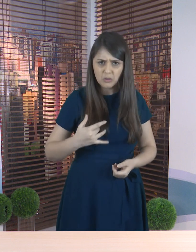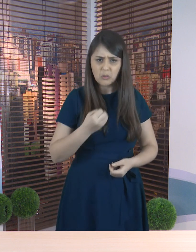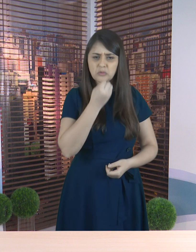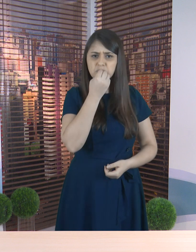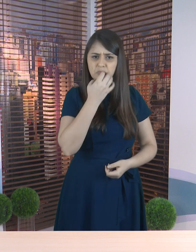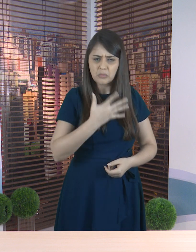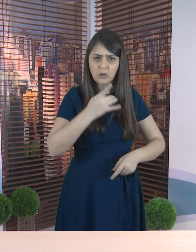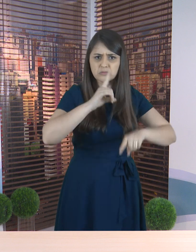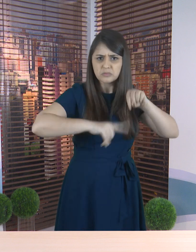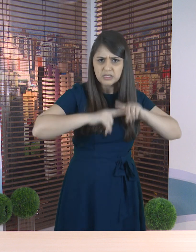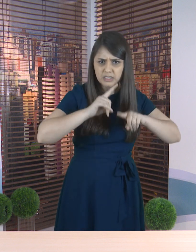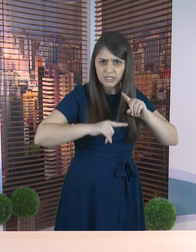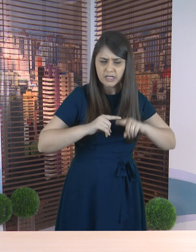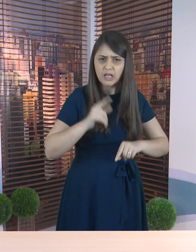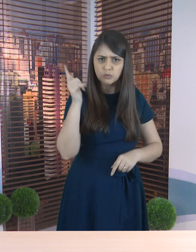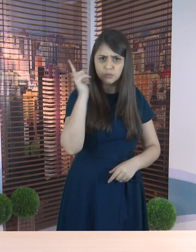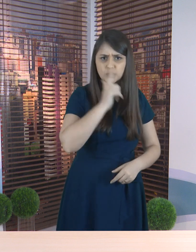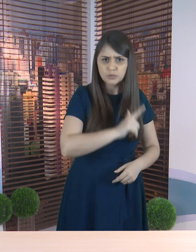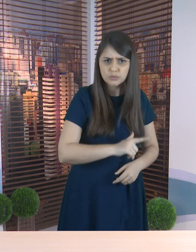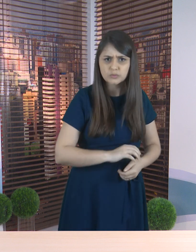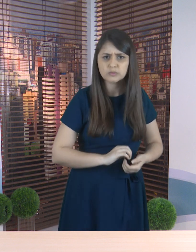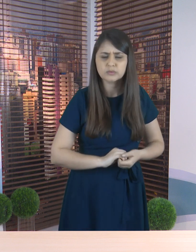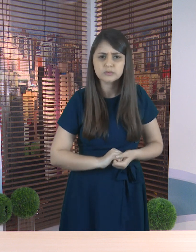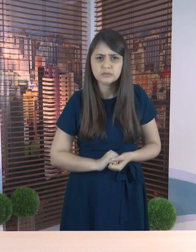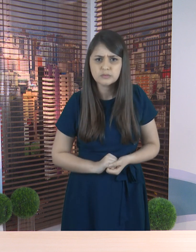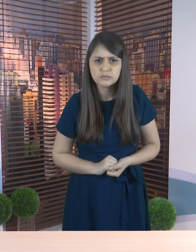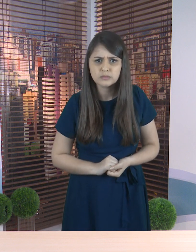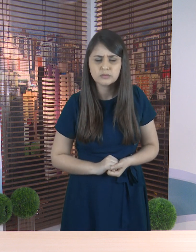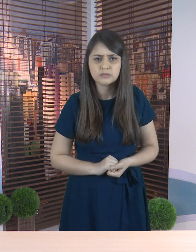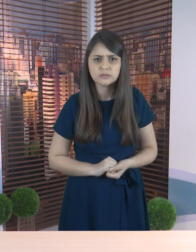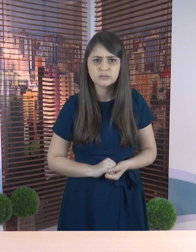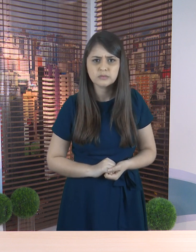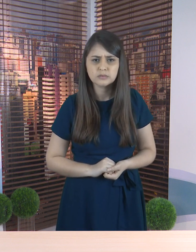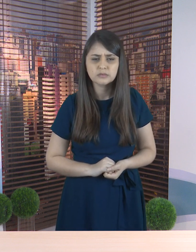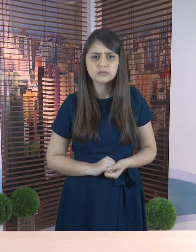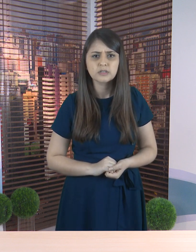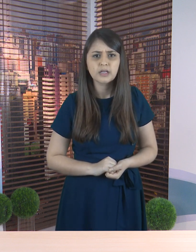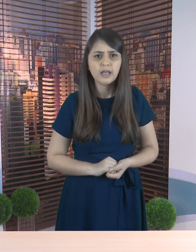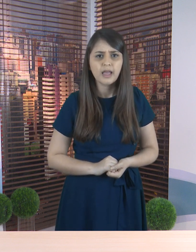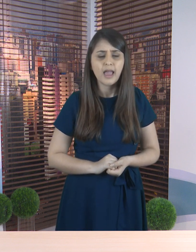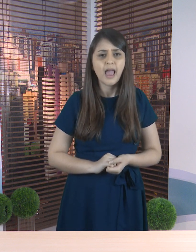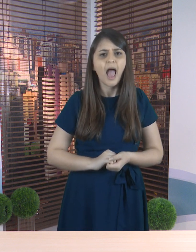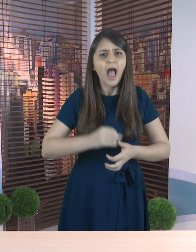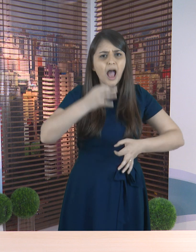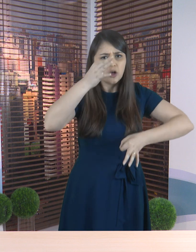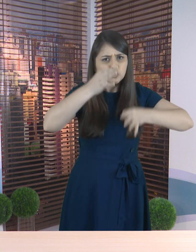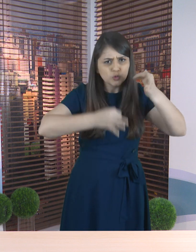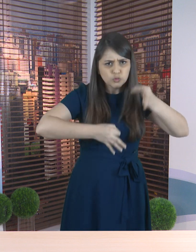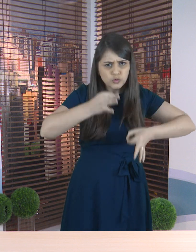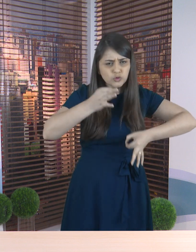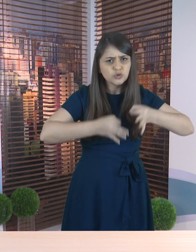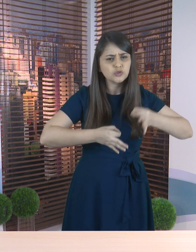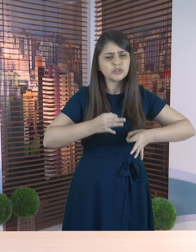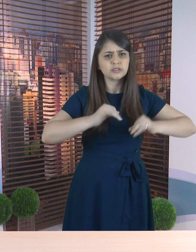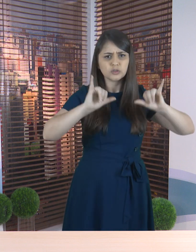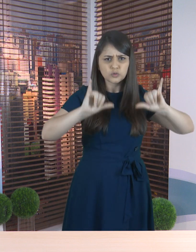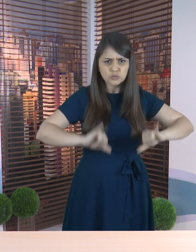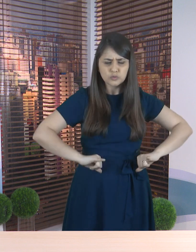padecem sofrimentos terríveis. Os apóstolos buscaram uma vida de obediência a Deus e exatamente por